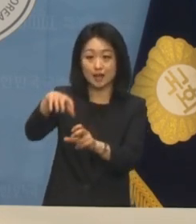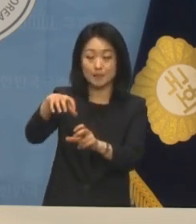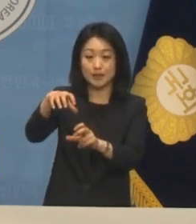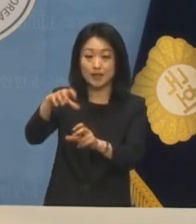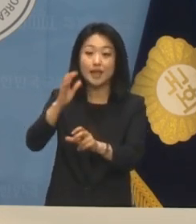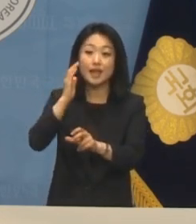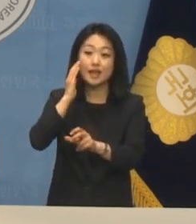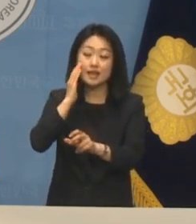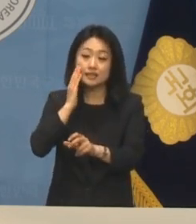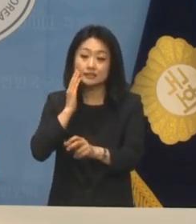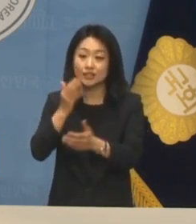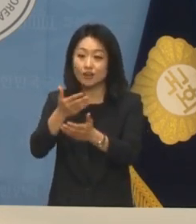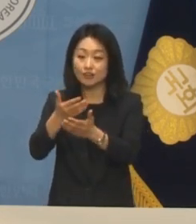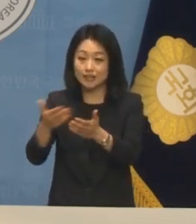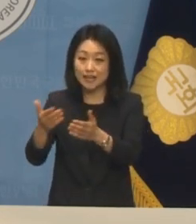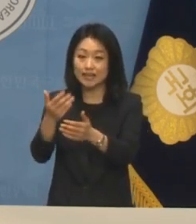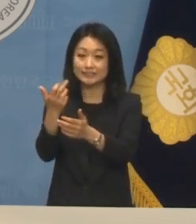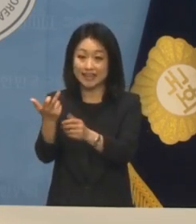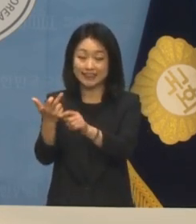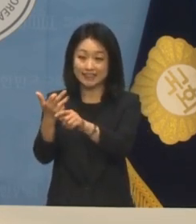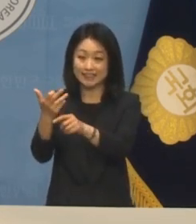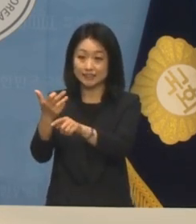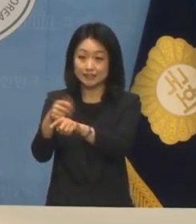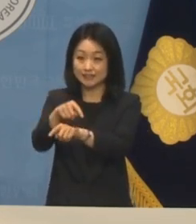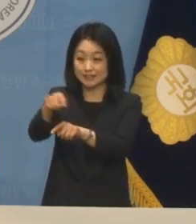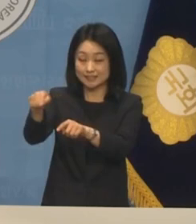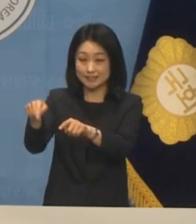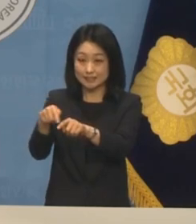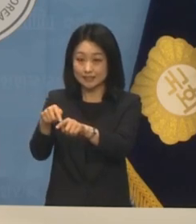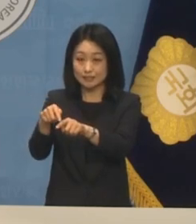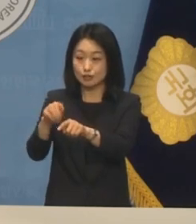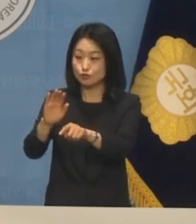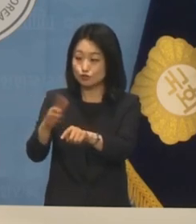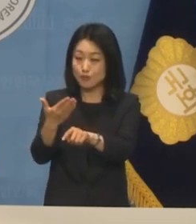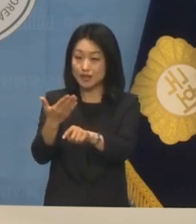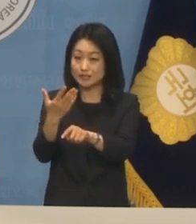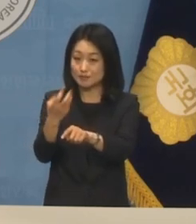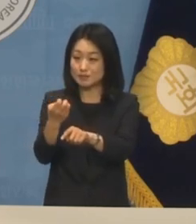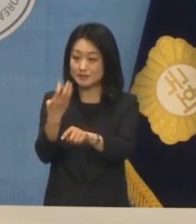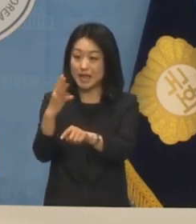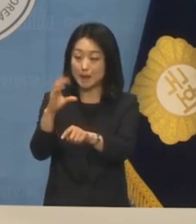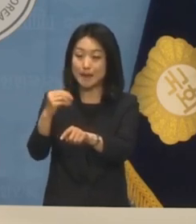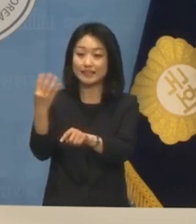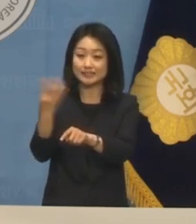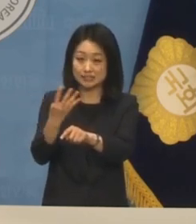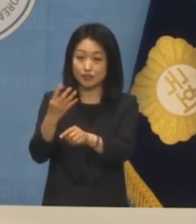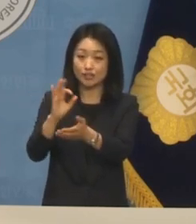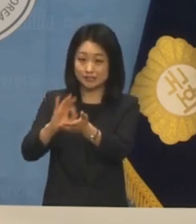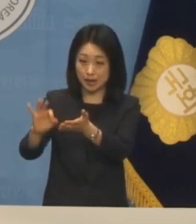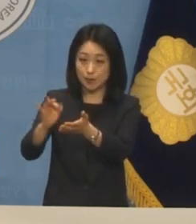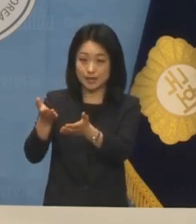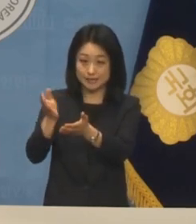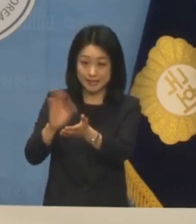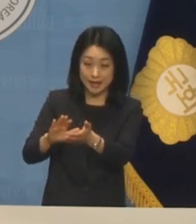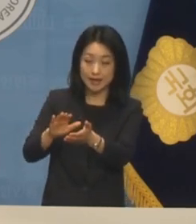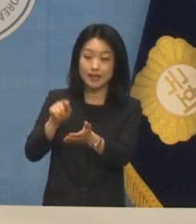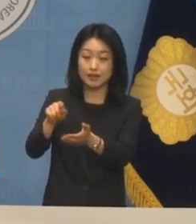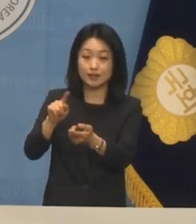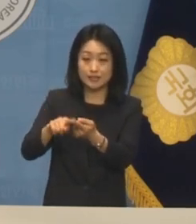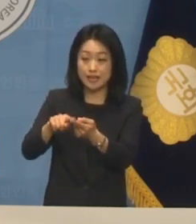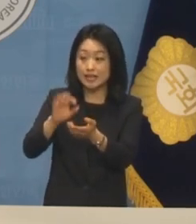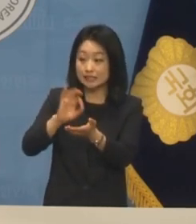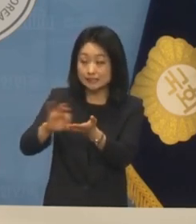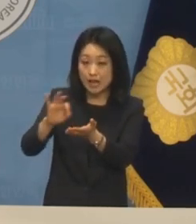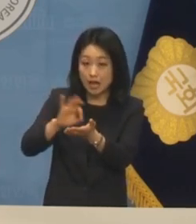청계산 한우집에서 총 943만 4천 원을 사용하면서도 위 지침에 따라